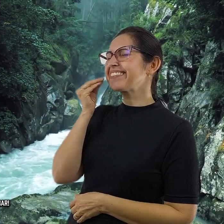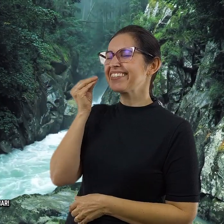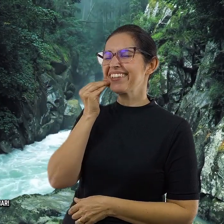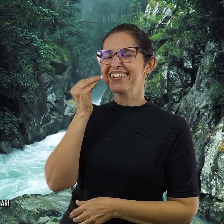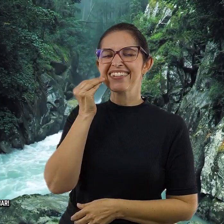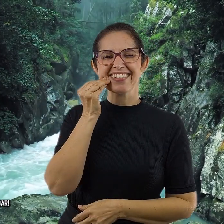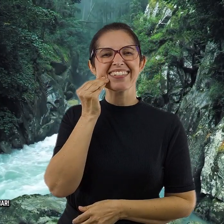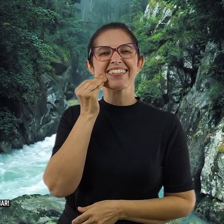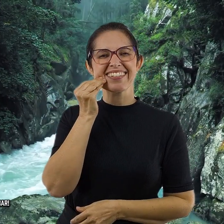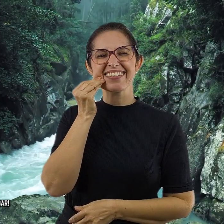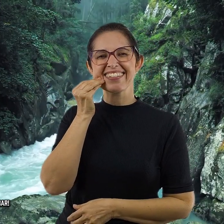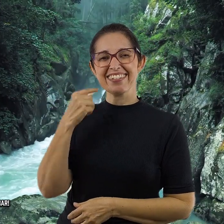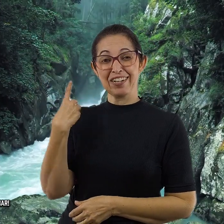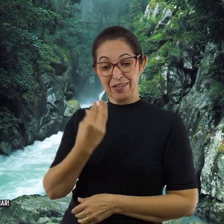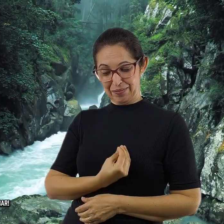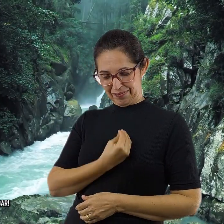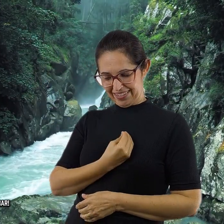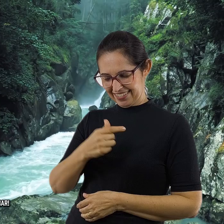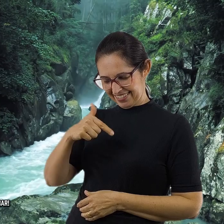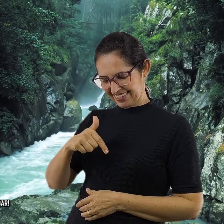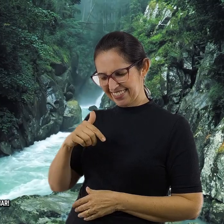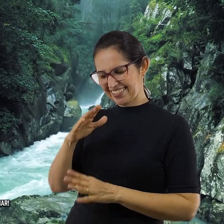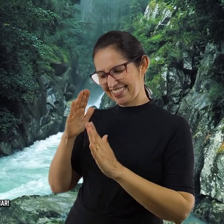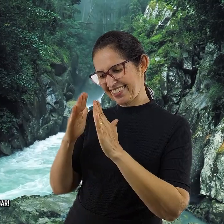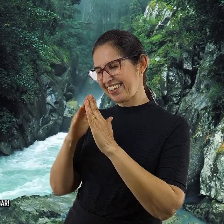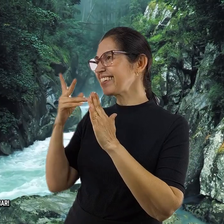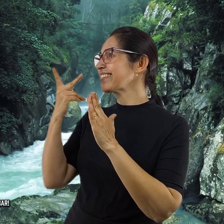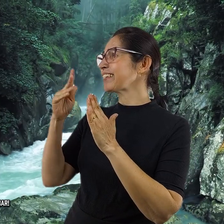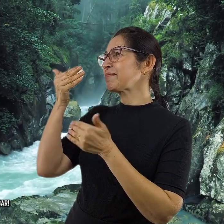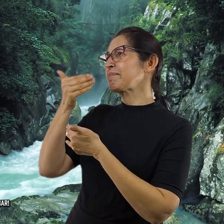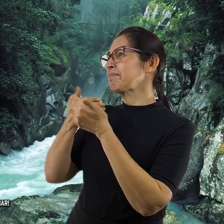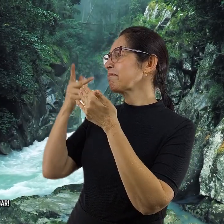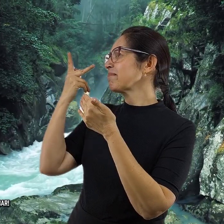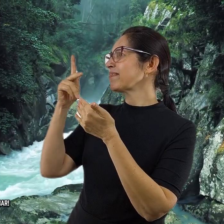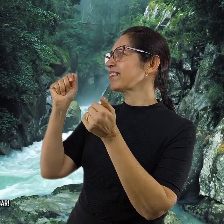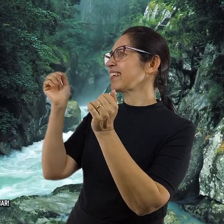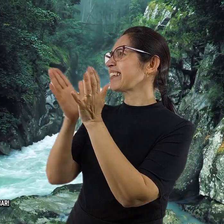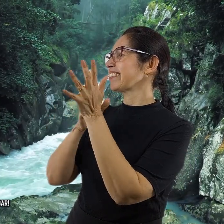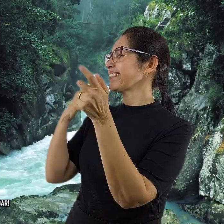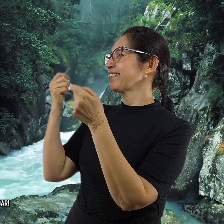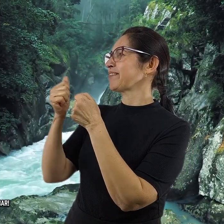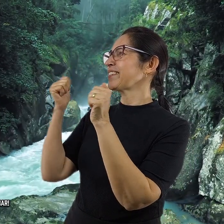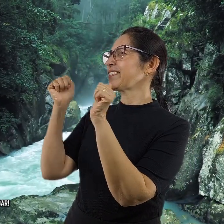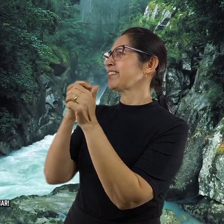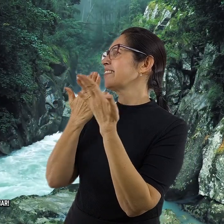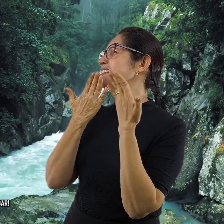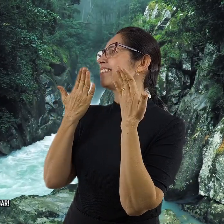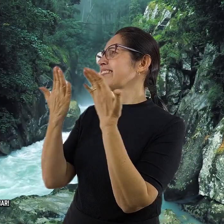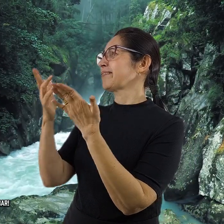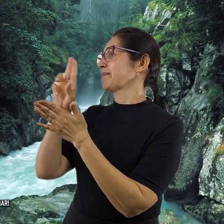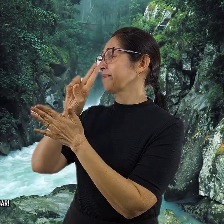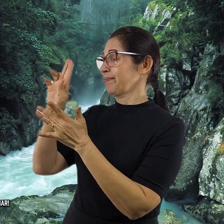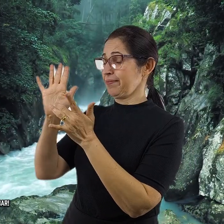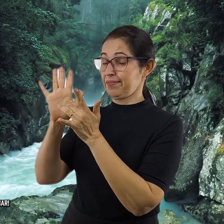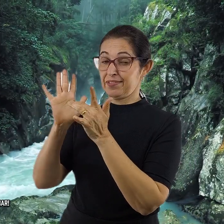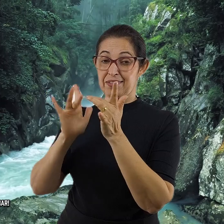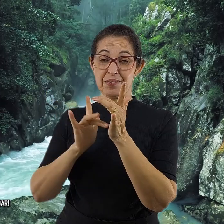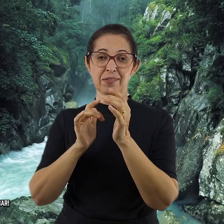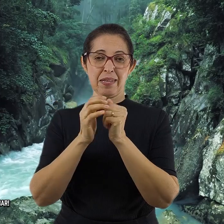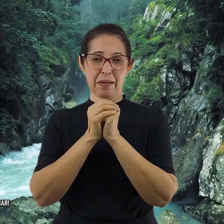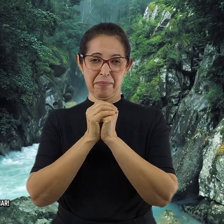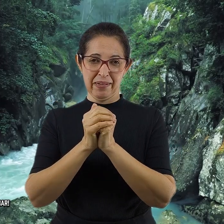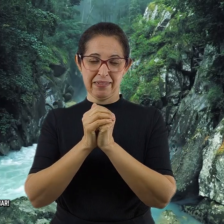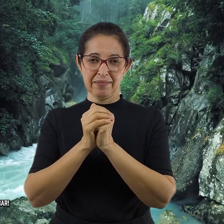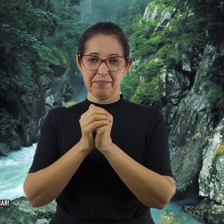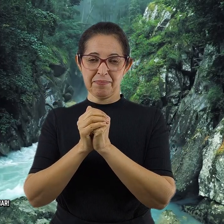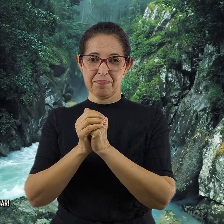Senhor, nos oportunizou estar na Tua casa, estar na Tua presença. Glória e aleluia damos a Ti, Senhor, em nome de